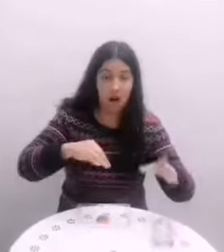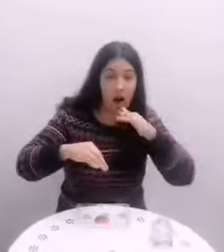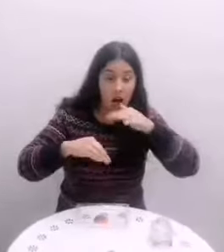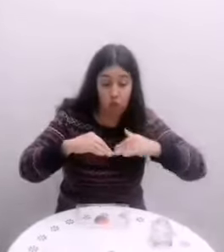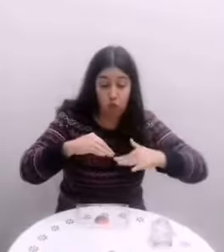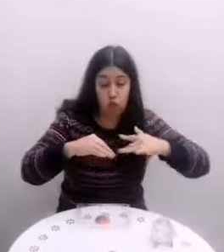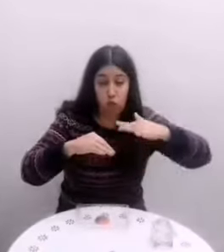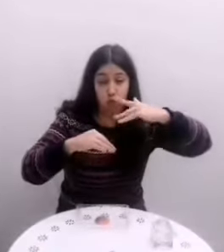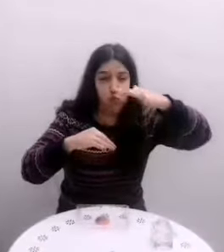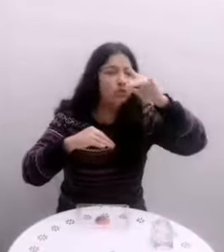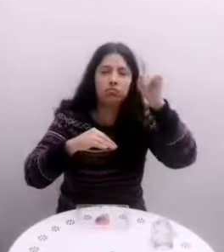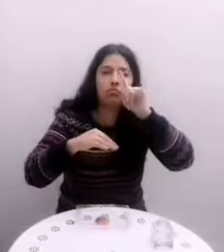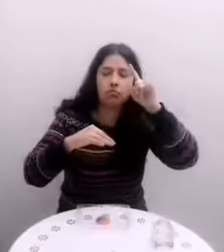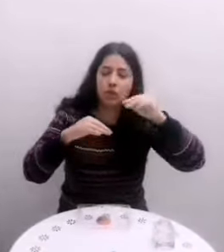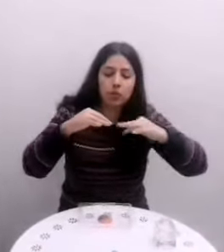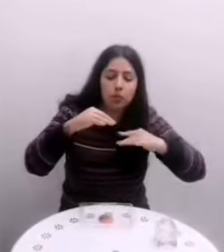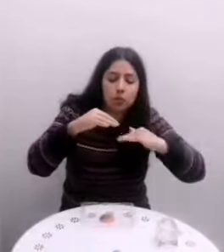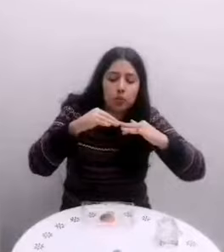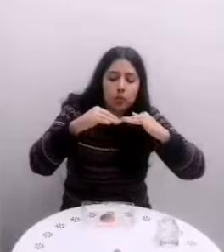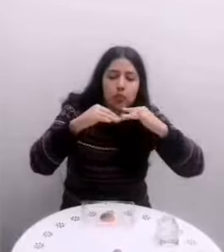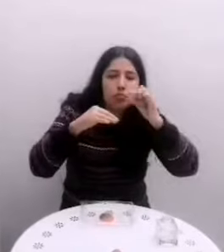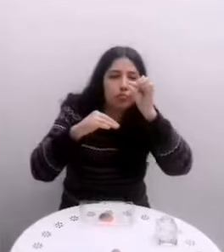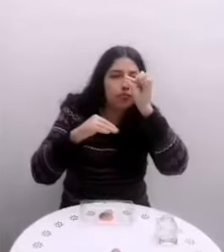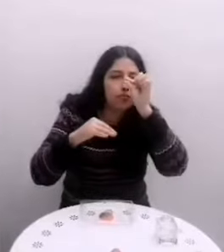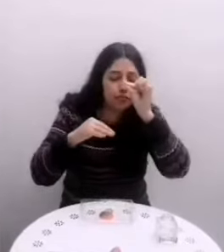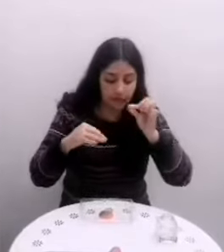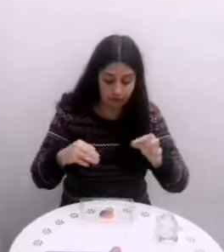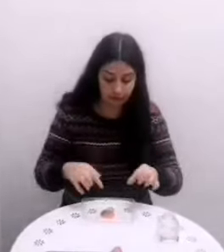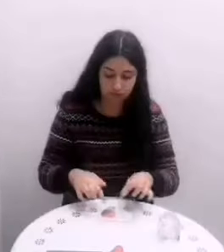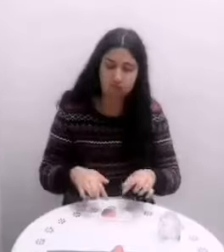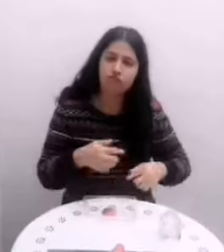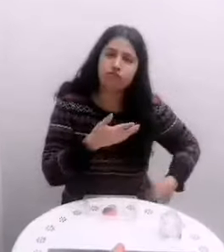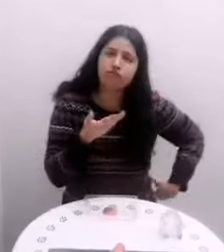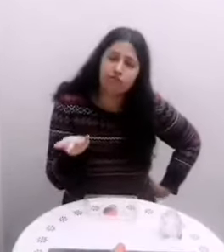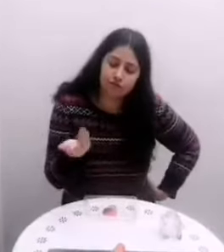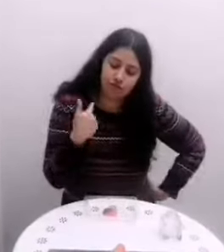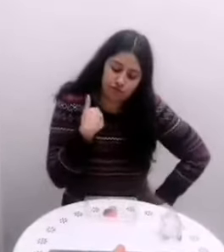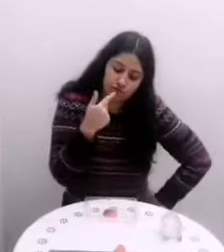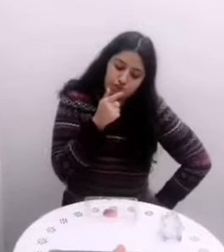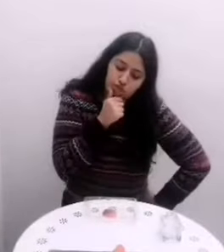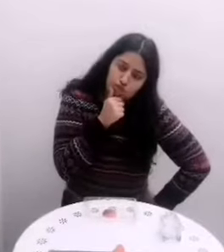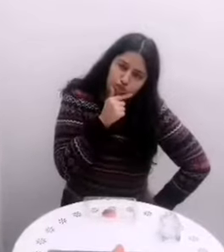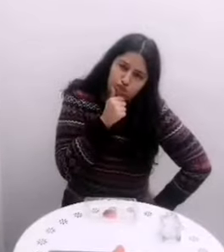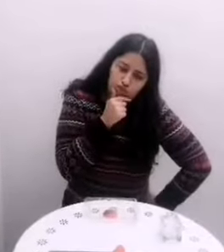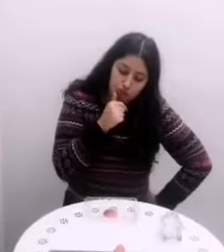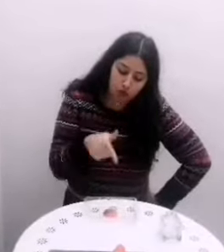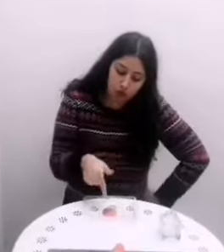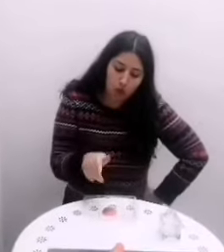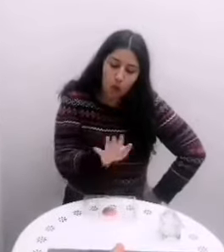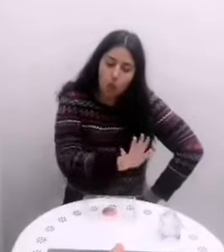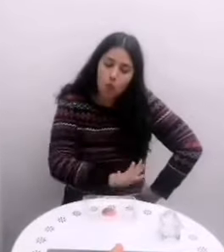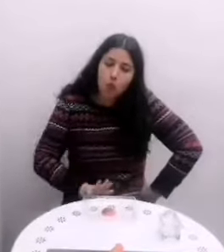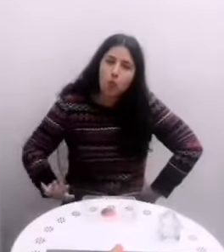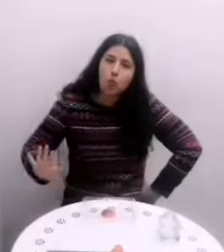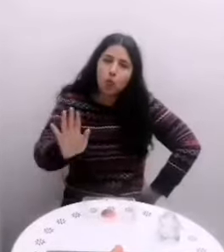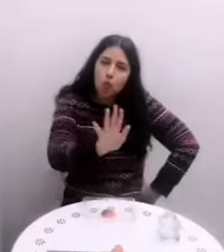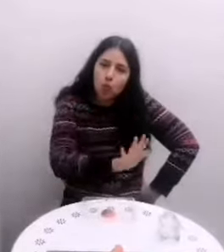El agua no tiene que cubrir la zanahoria, solo llegar a la base. Y ahora yo me pregunto, si dejo esto